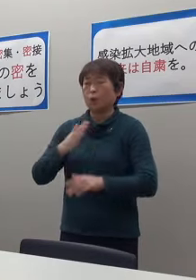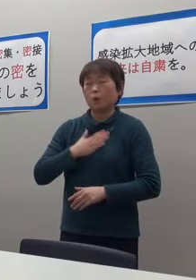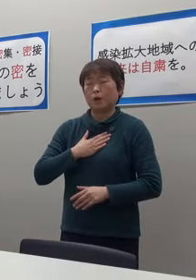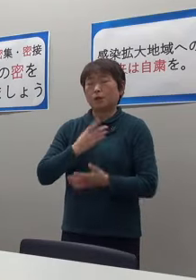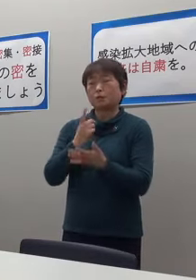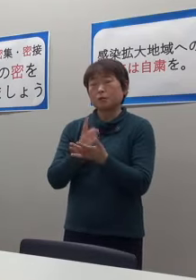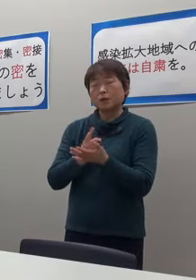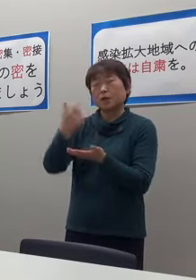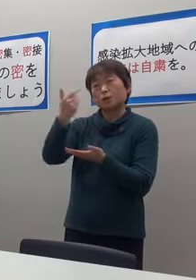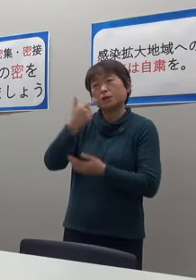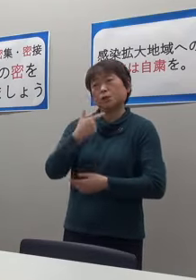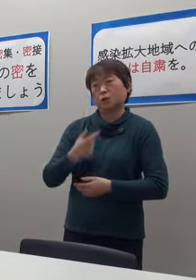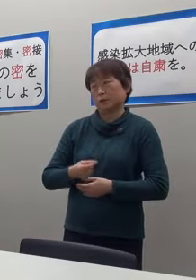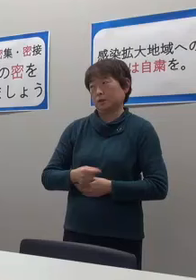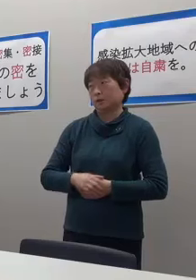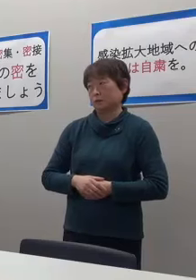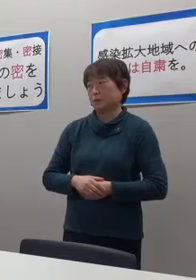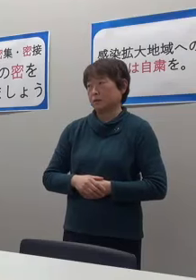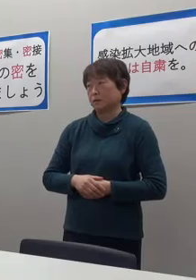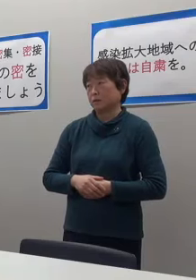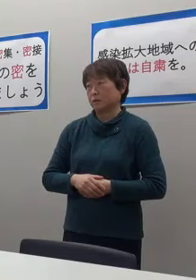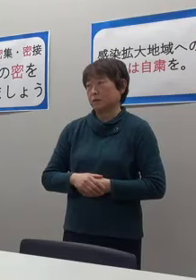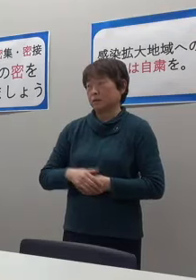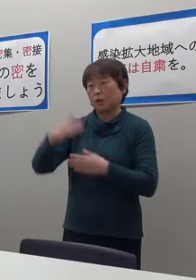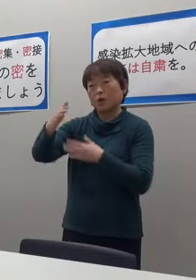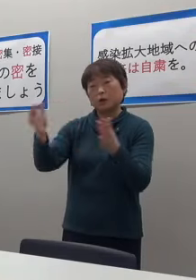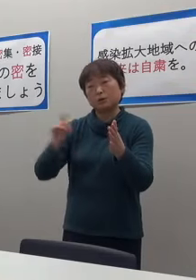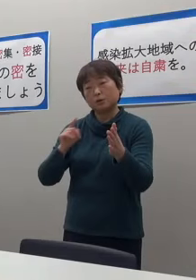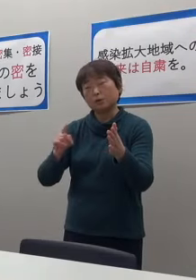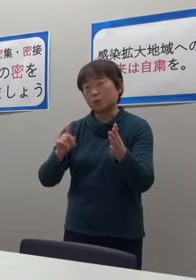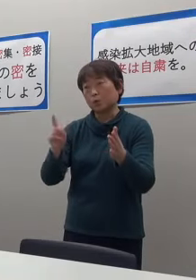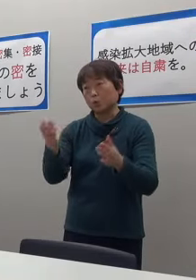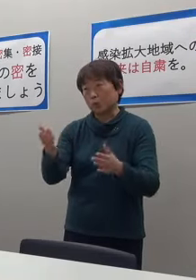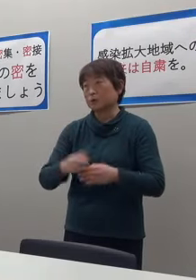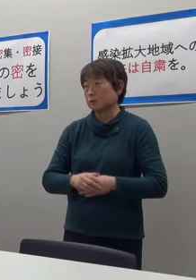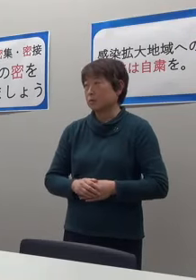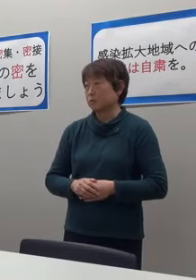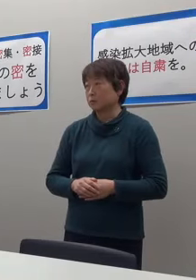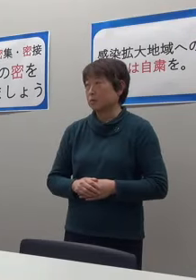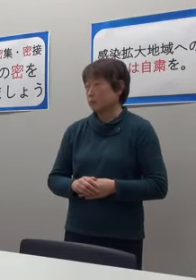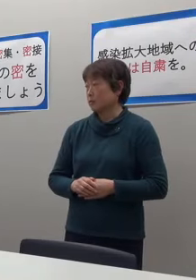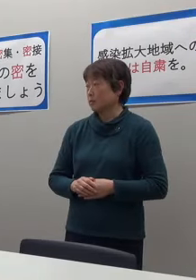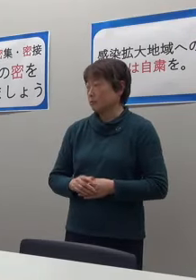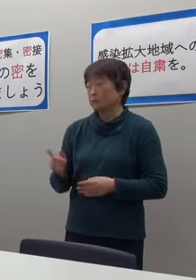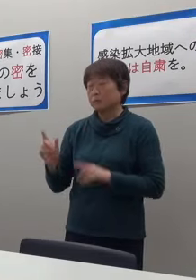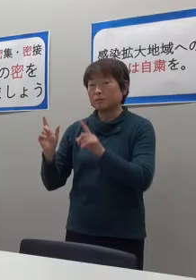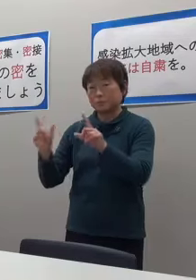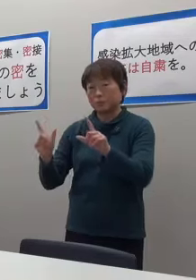のは 階層のことを指しているんですか。 一つのスペースだって日を持っていただければと思いますけど、